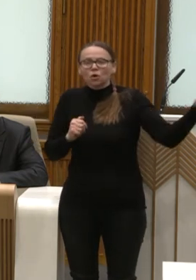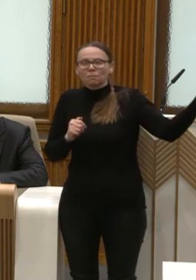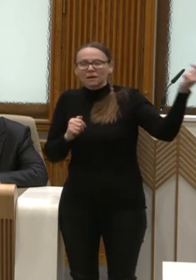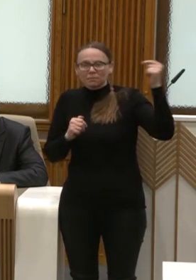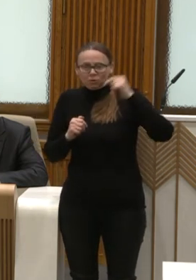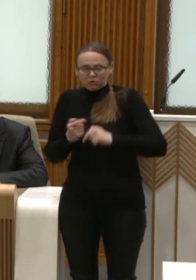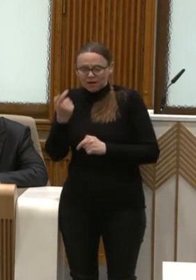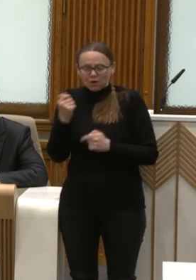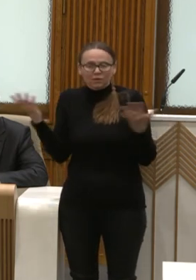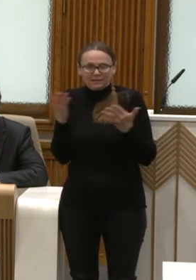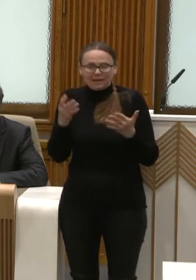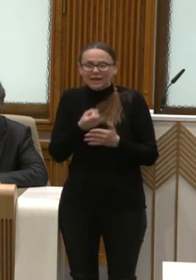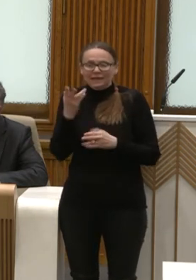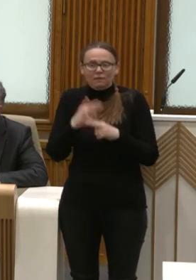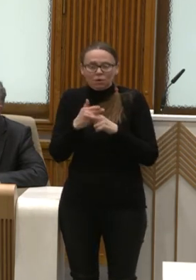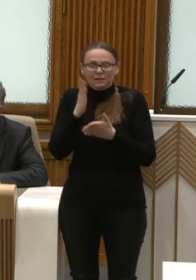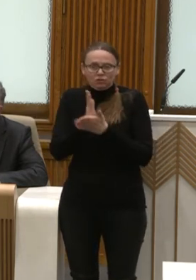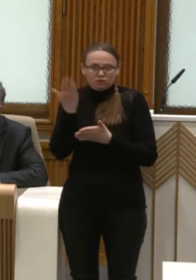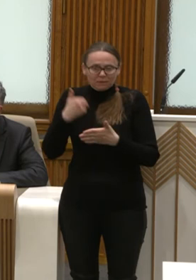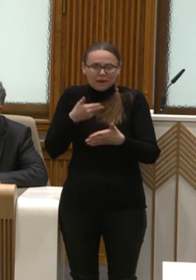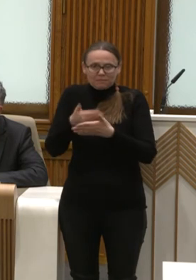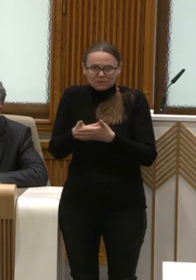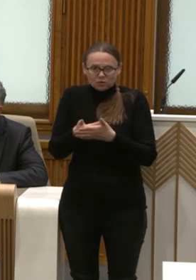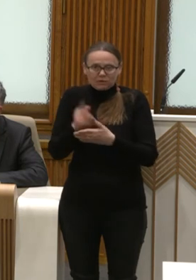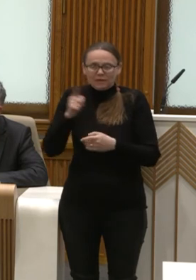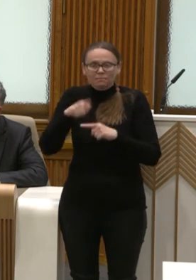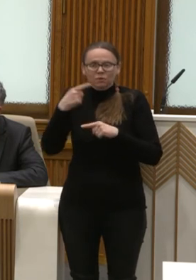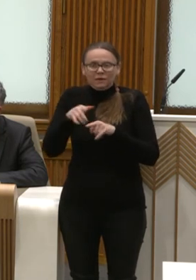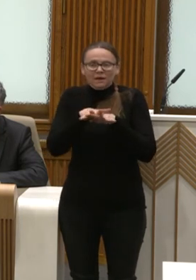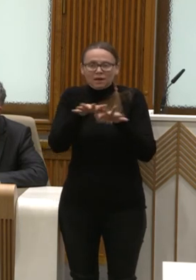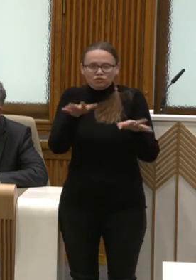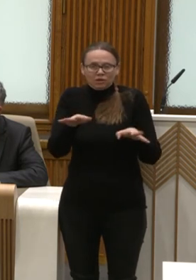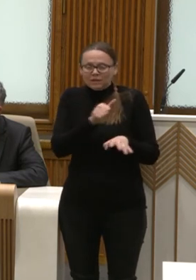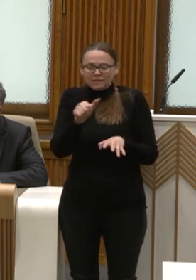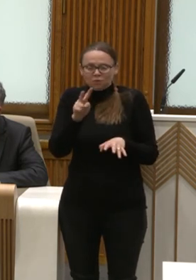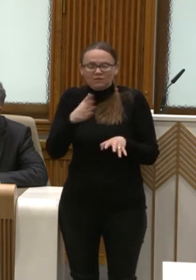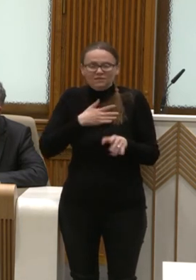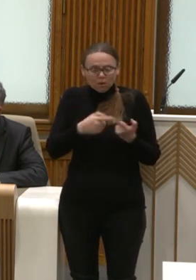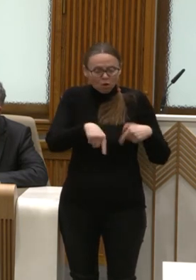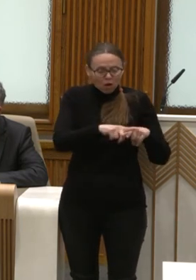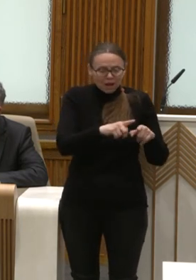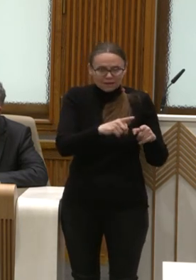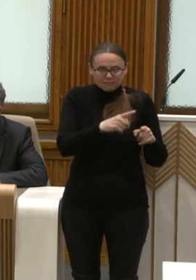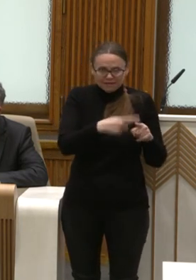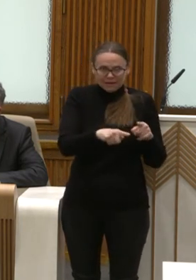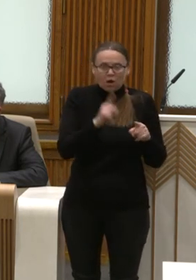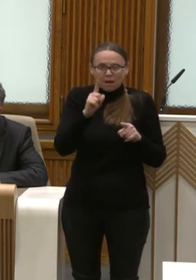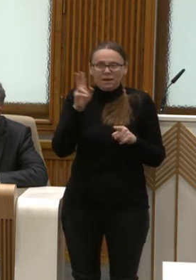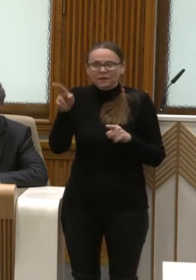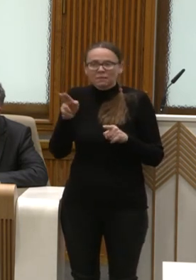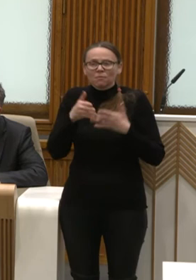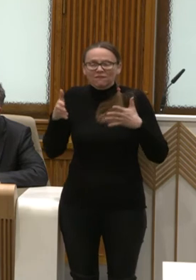od nekje, kjer je pač bolezen že bila prisotna in so potem to razširili samo v svojem lokalnem krogu, ampak imamo vedno